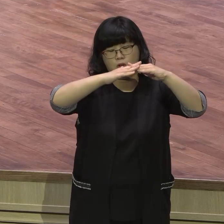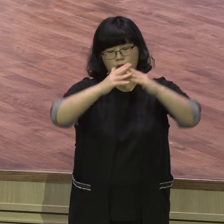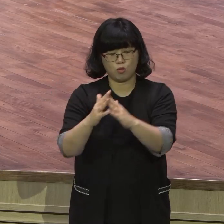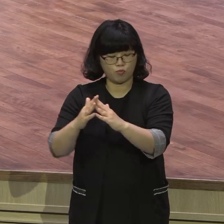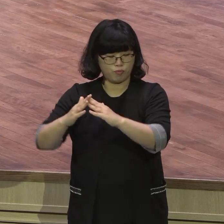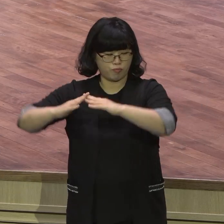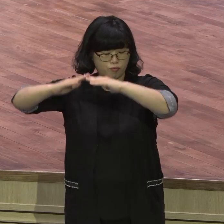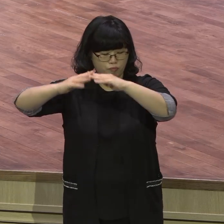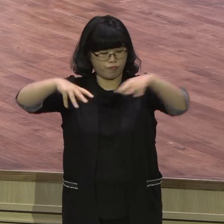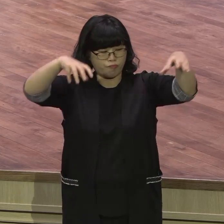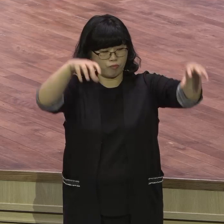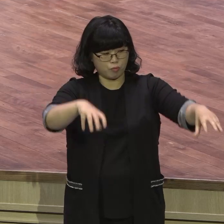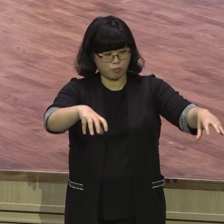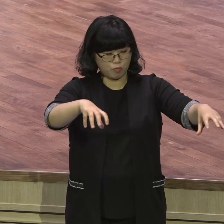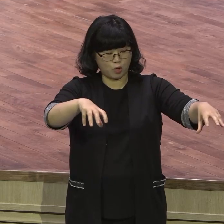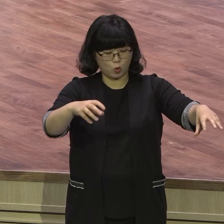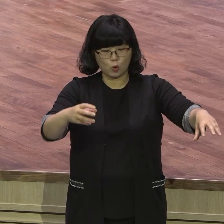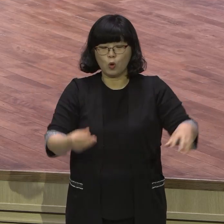제사를 드리게 했어요.